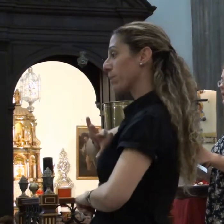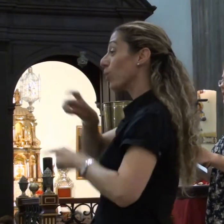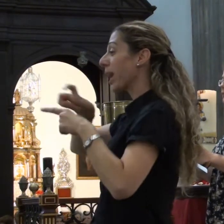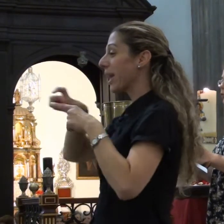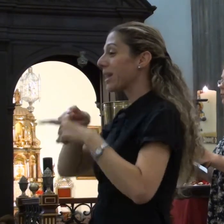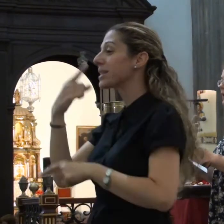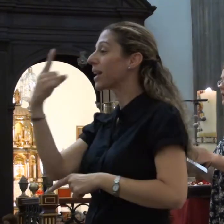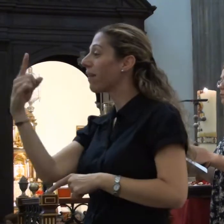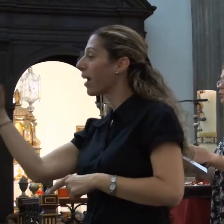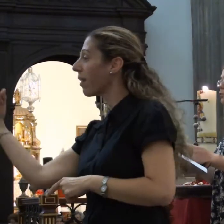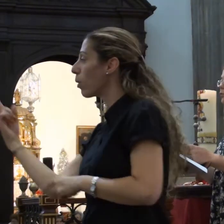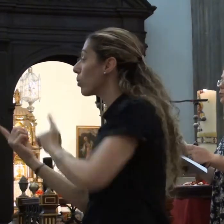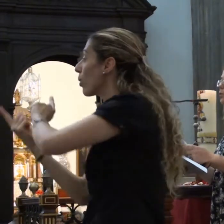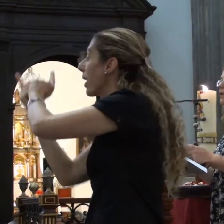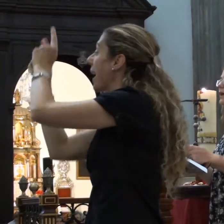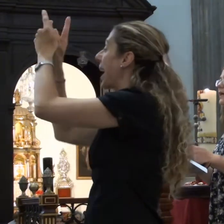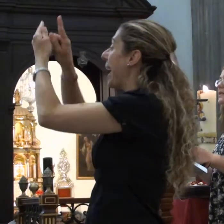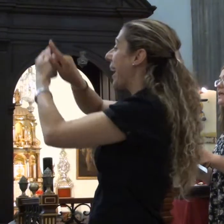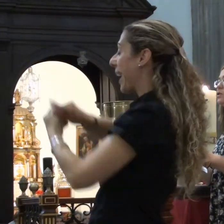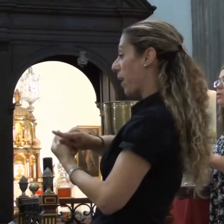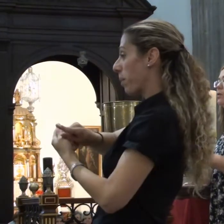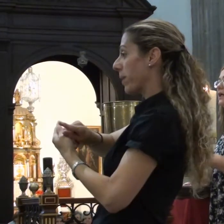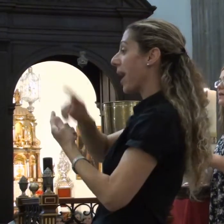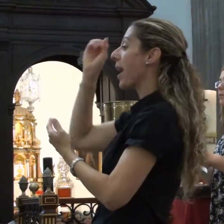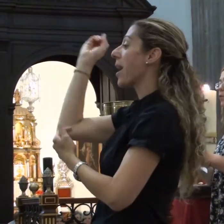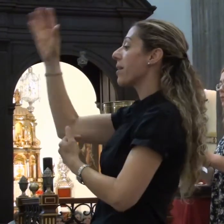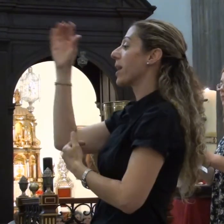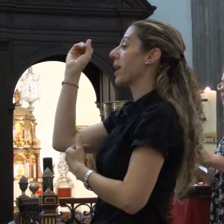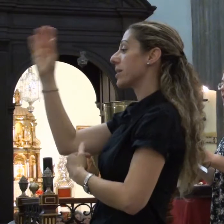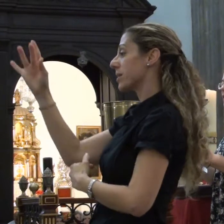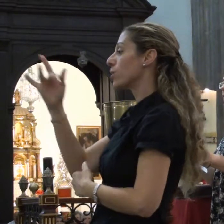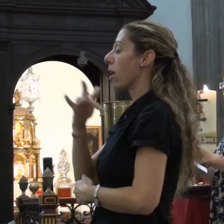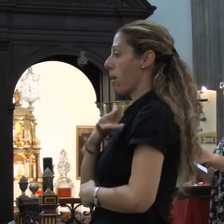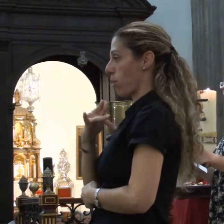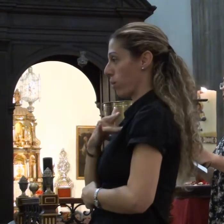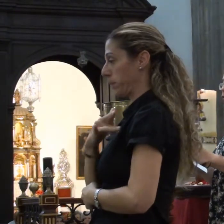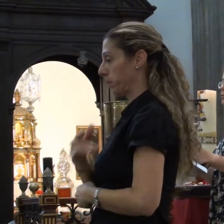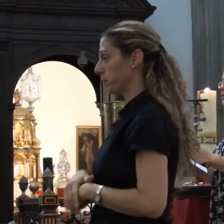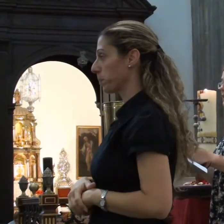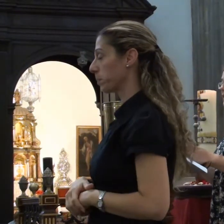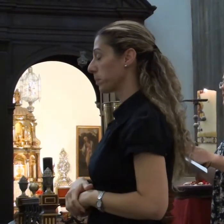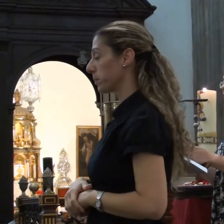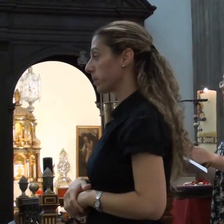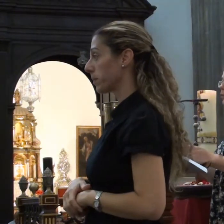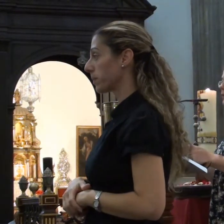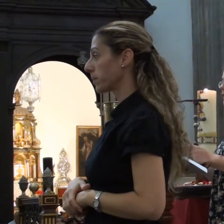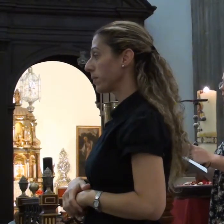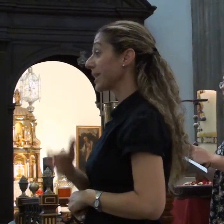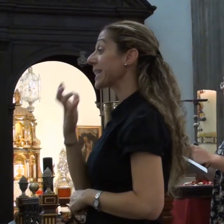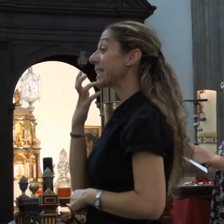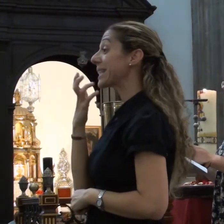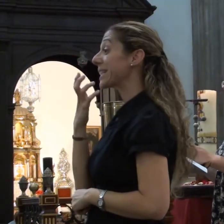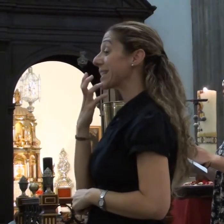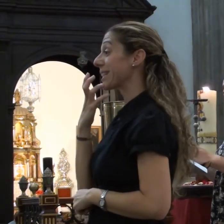se transforme en hermosos frutos de evangelización y de amor Entonces si estamos